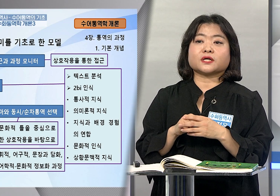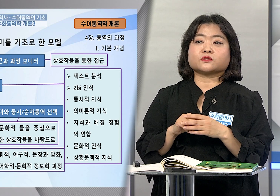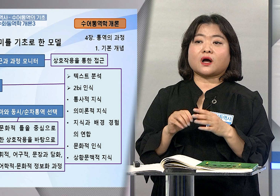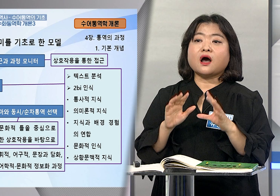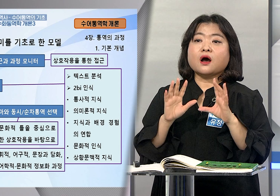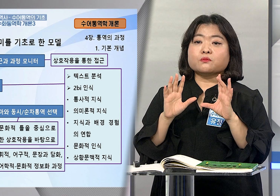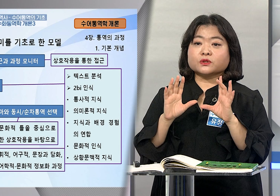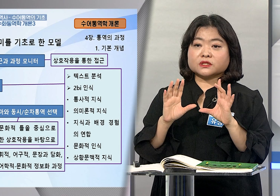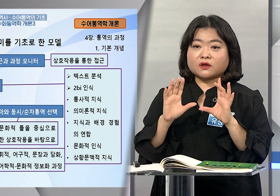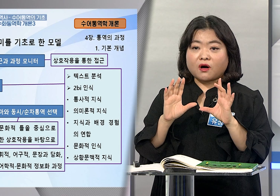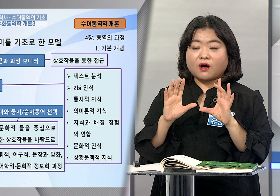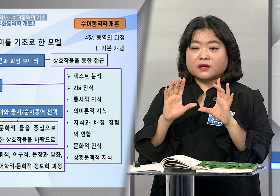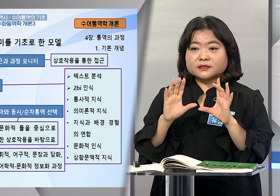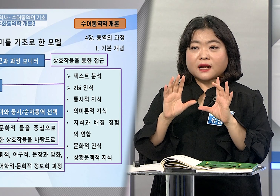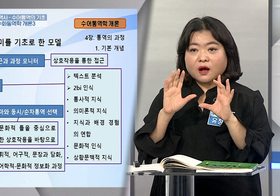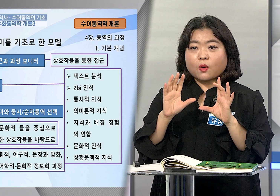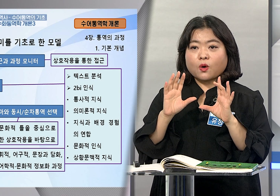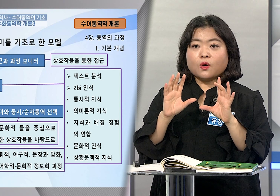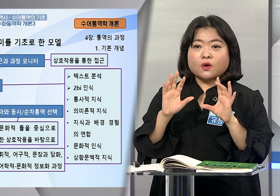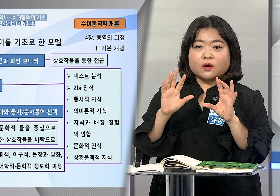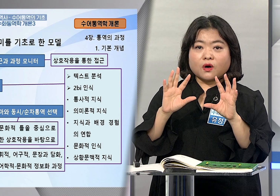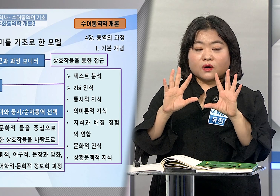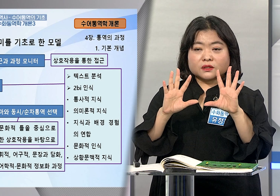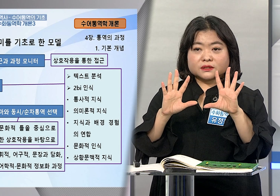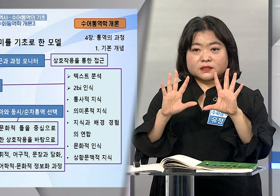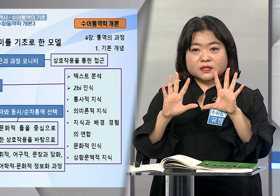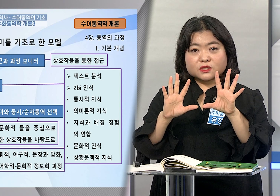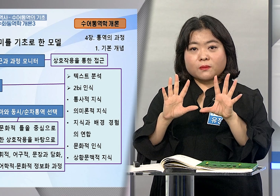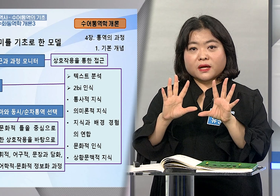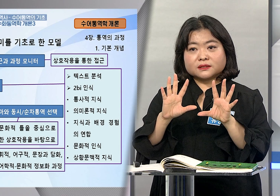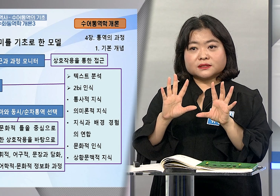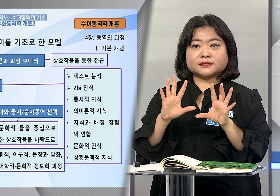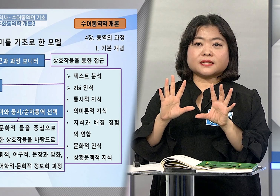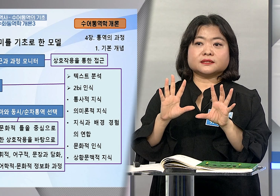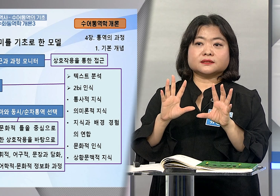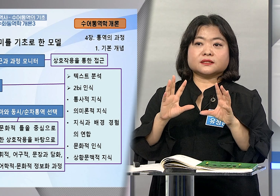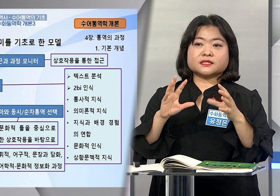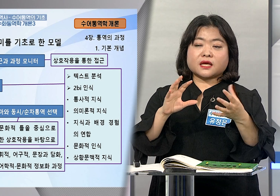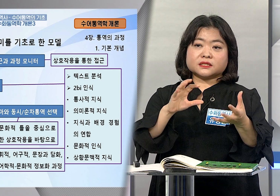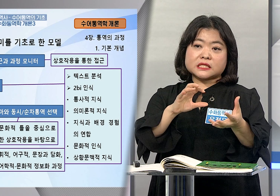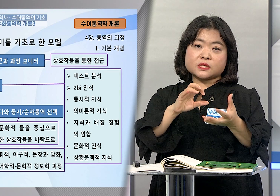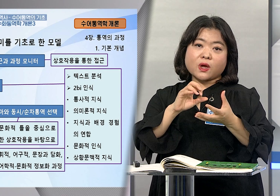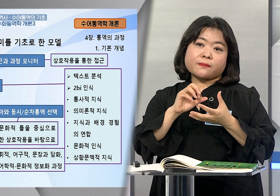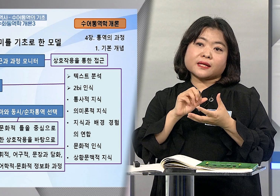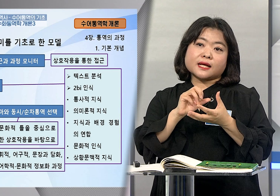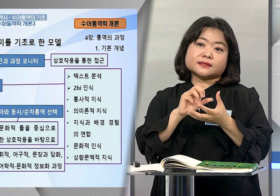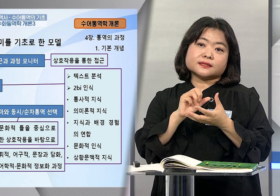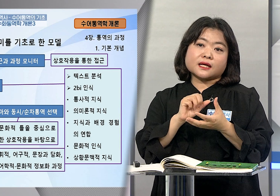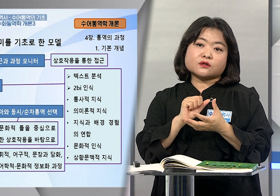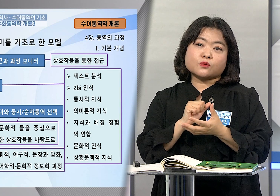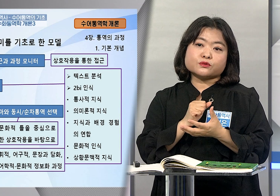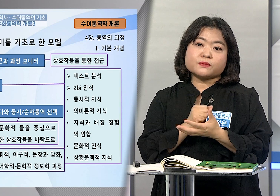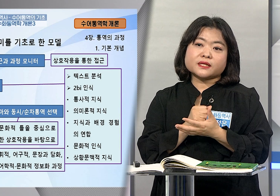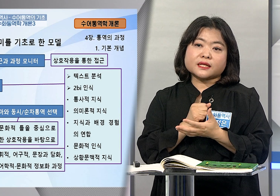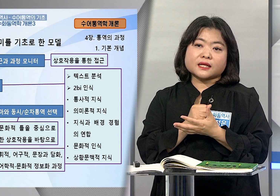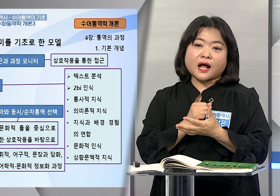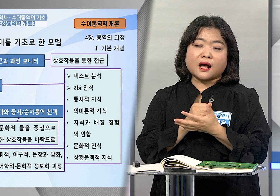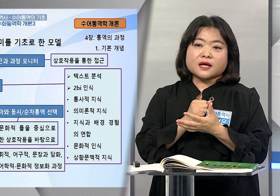과정과 모니터를 하고 저 말은 사실은 이제 이외에 받아들인다는 것뿐만 아니라